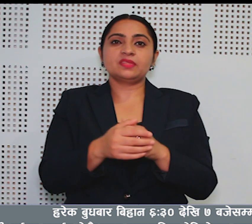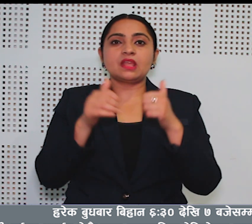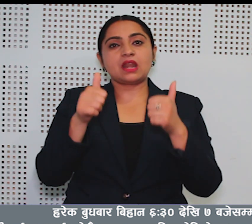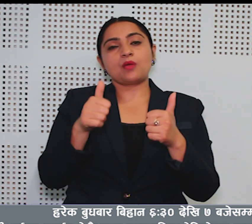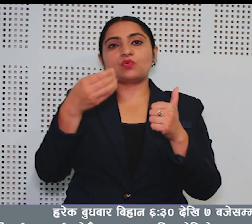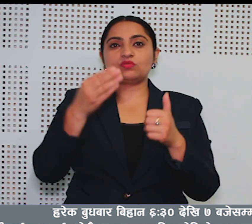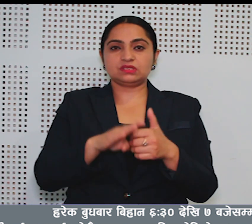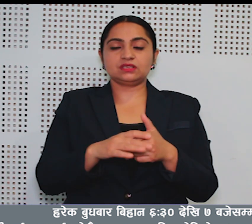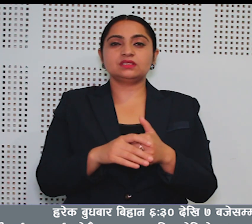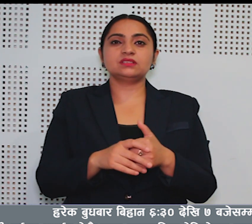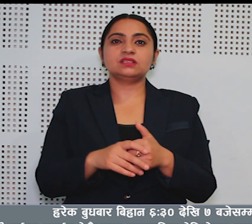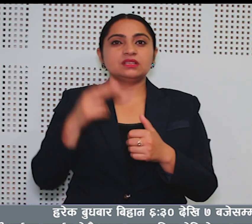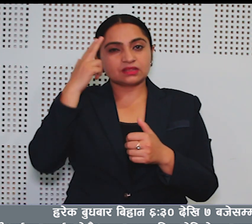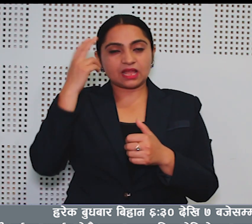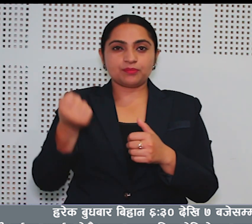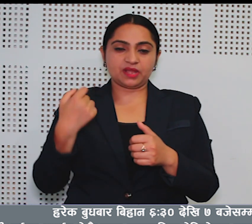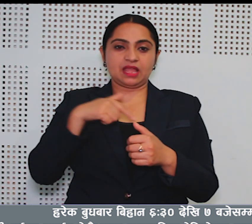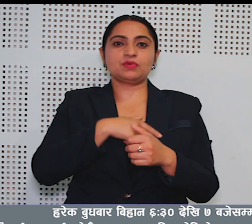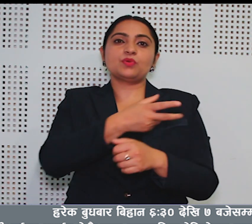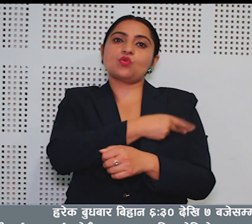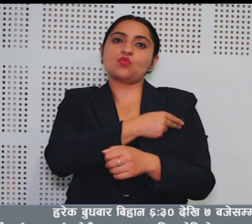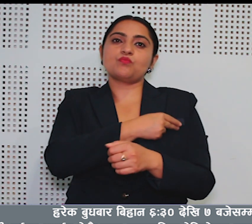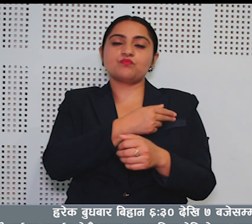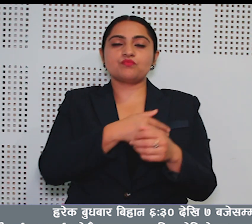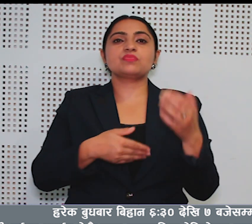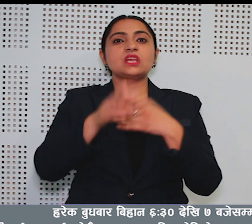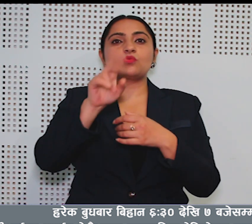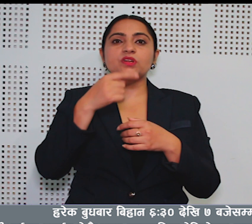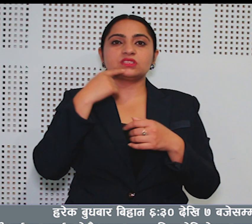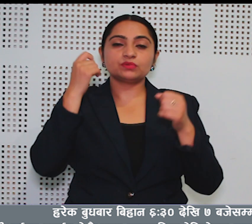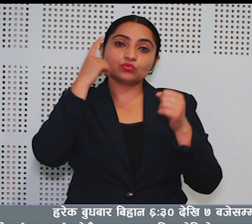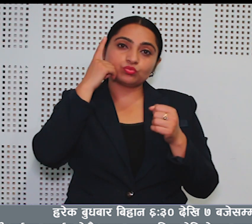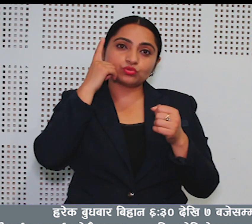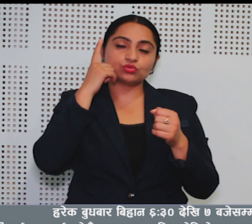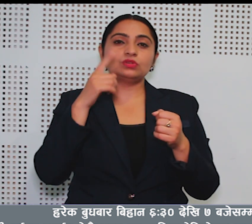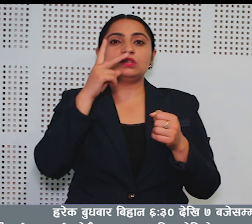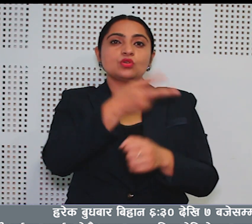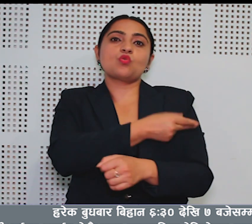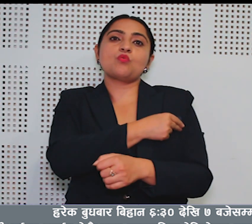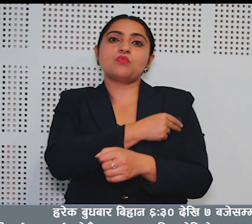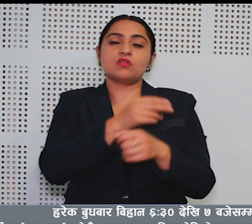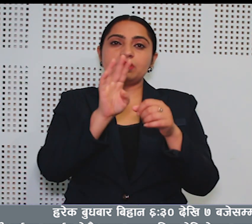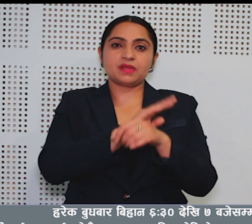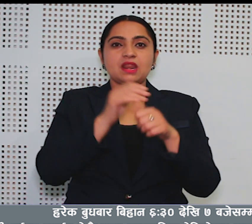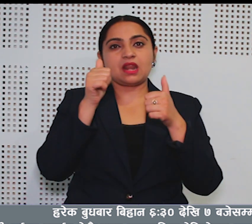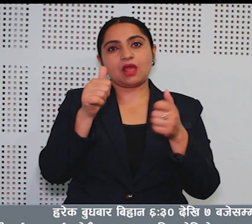रहेछ, हामीले पनि लगाउनु पर्दो रहेछ भन्ने चेतना आयो। अनि त्यो खोप लगाउँदाखेरि अनि राम्रो पनि हुँदो रहेछ,